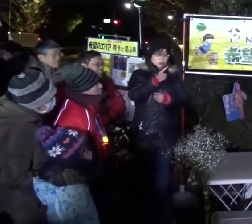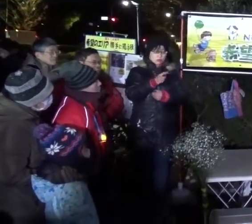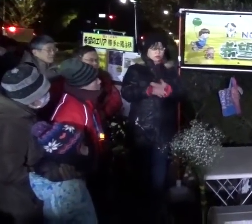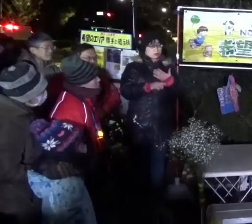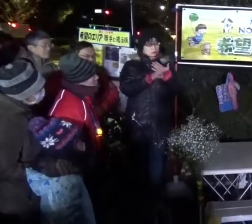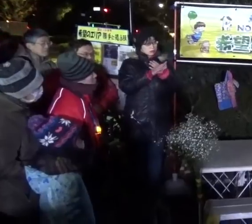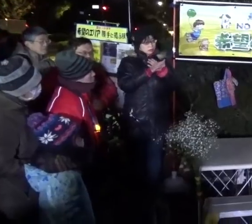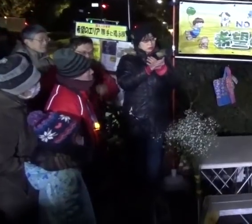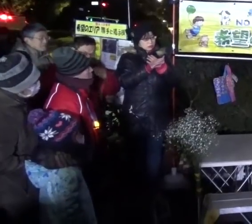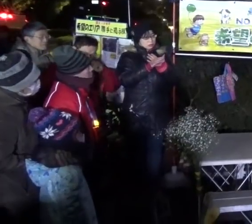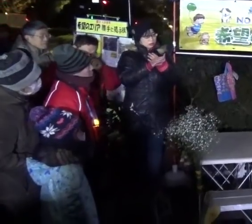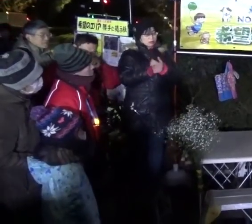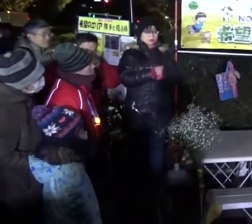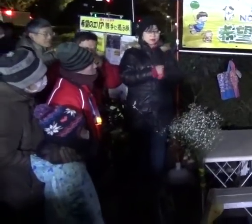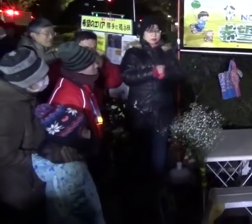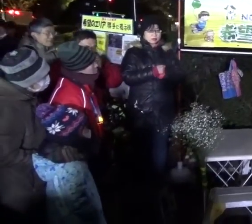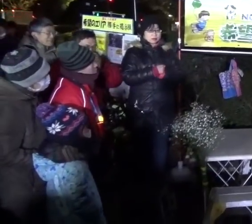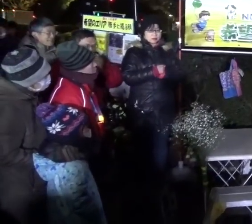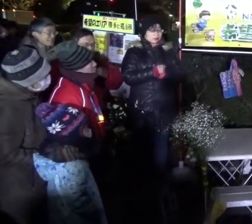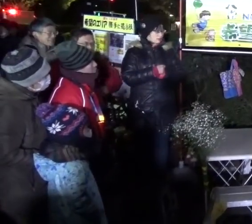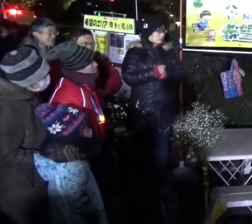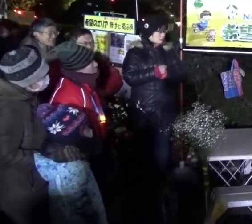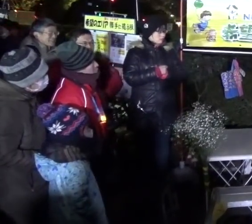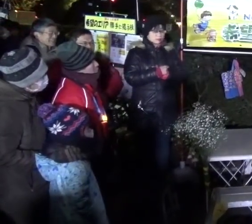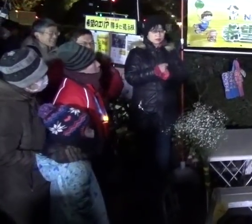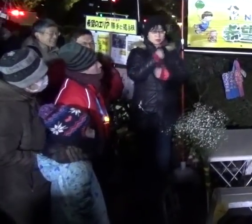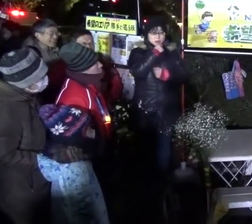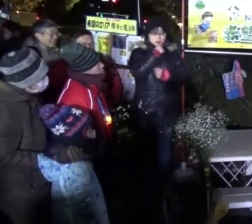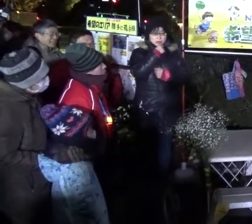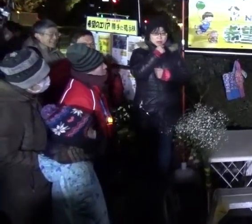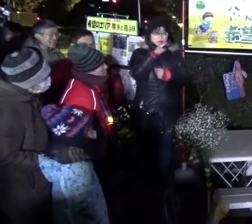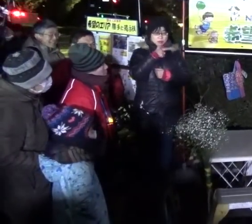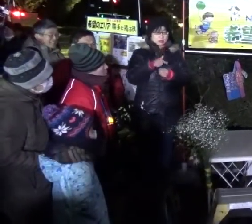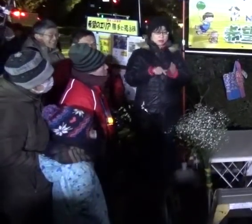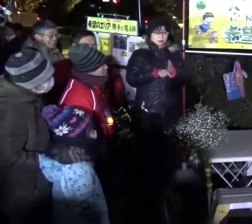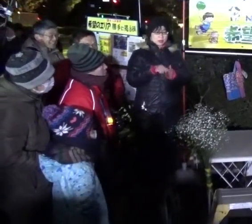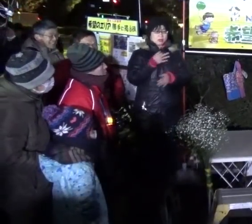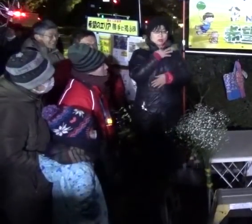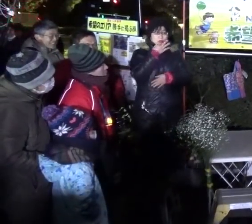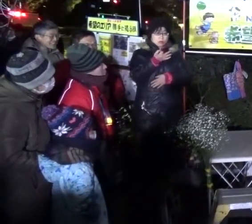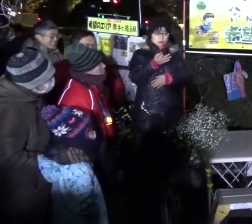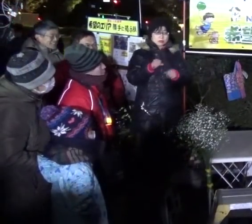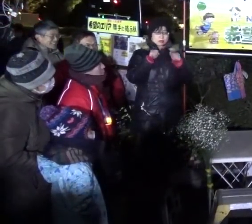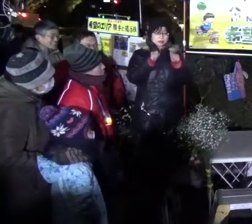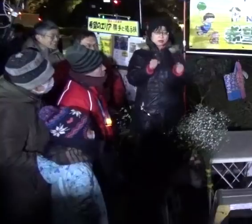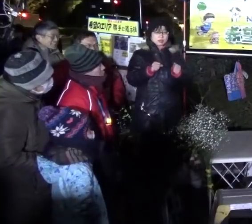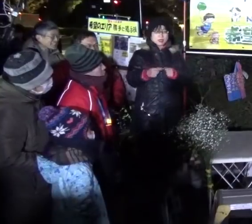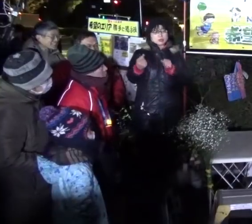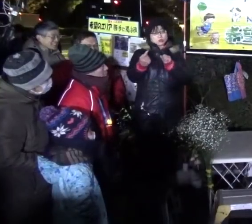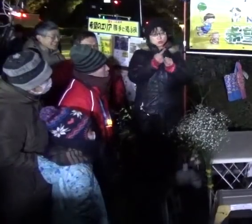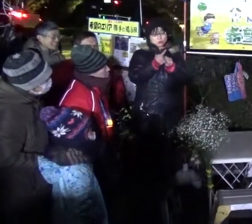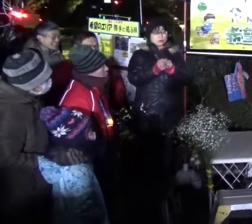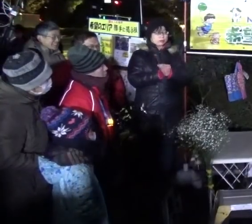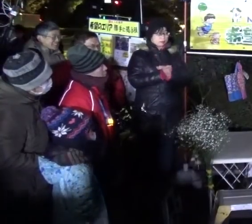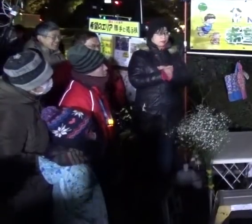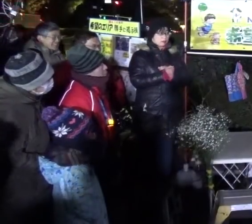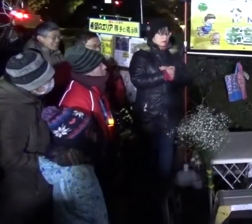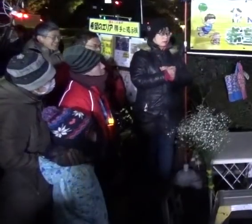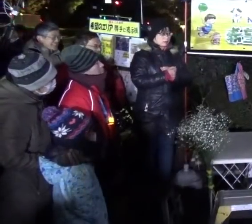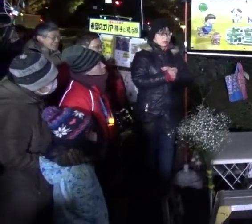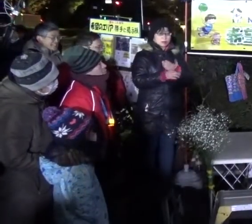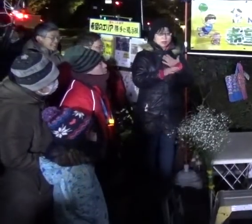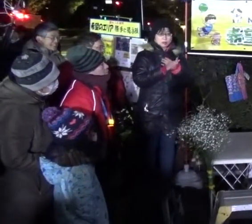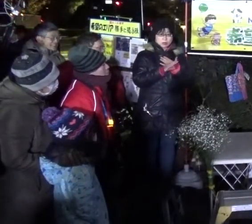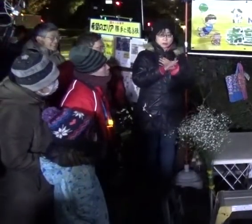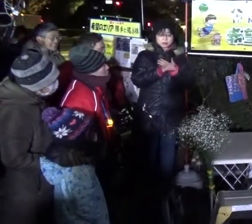らこれちょっと余ってる場合じゃないでしょう。国会前で声を上げなきゃいけないでしょうっていう日が来るかもしれないし、はい、